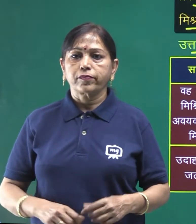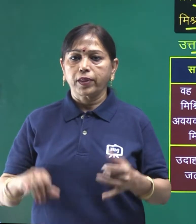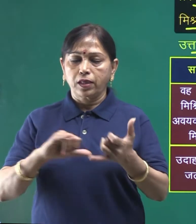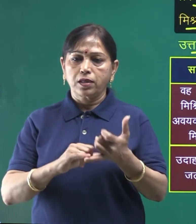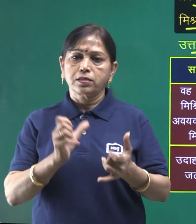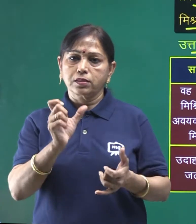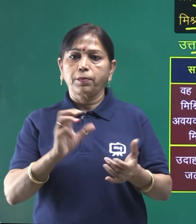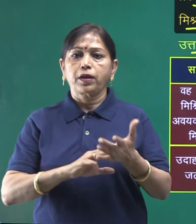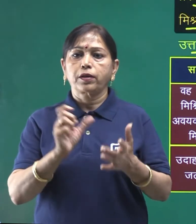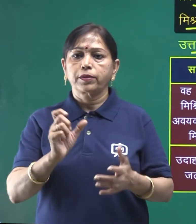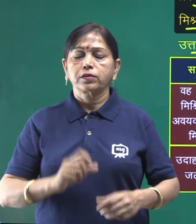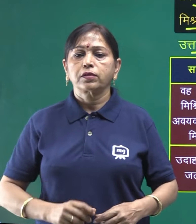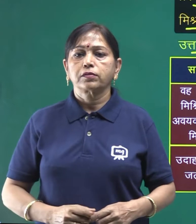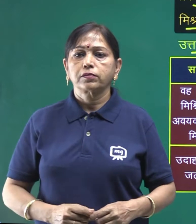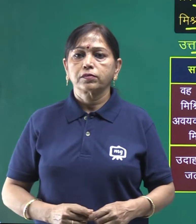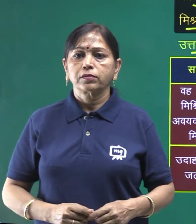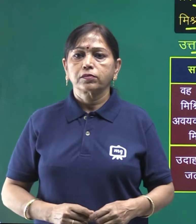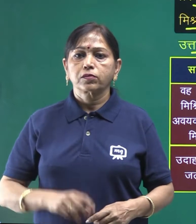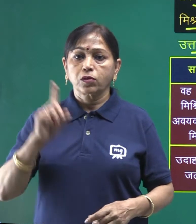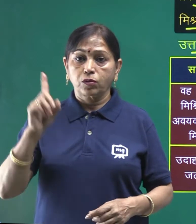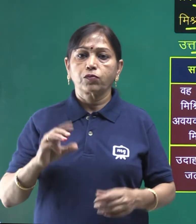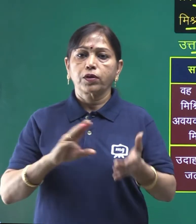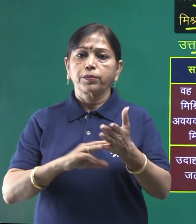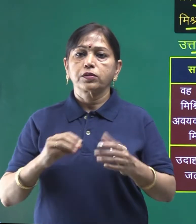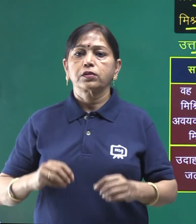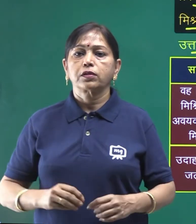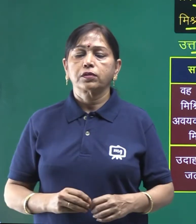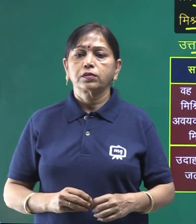सममांगी मिश्रण वह मिश्रण